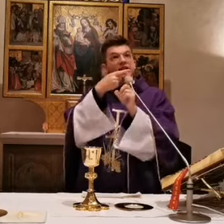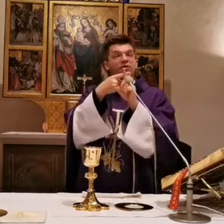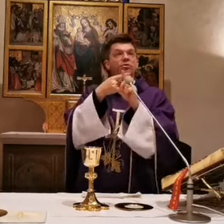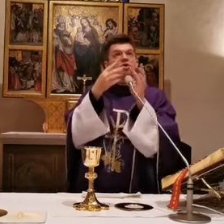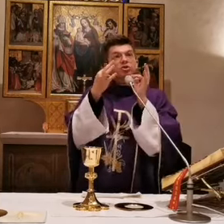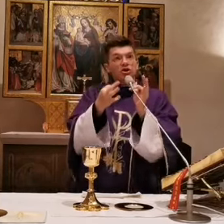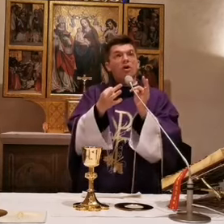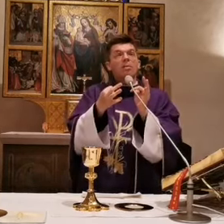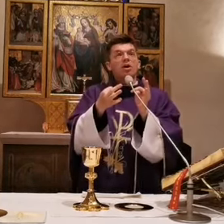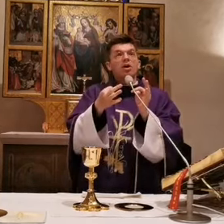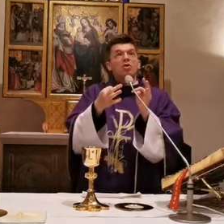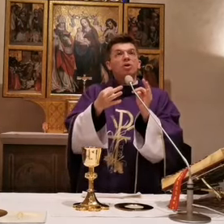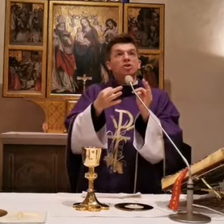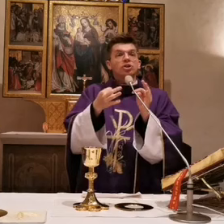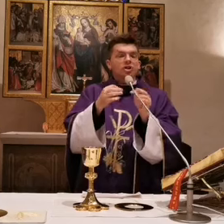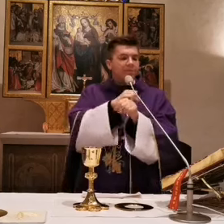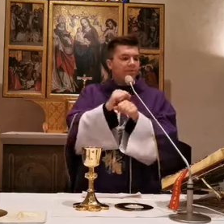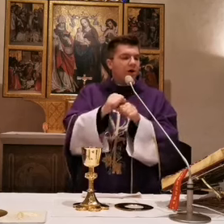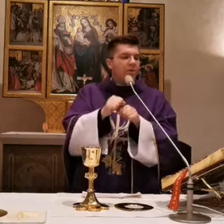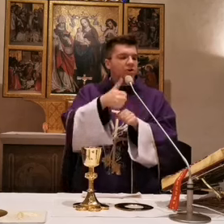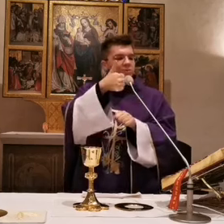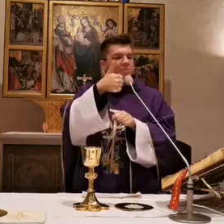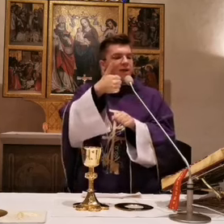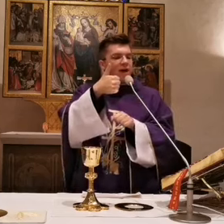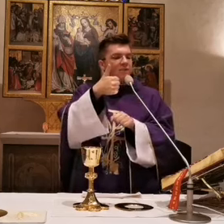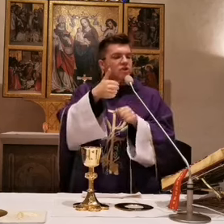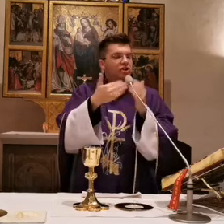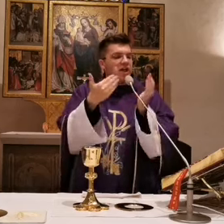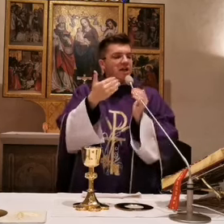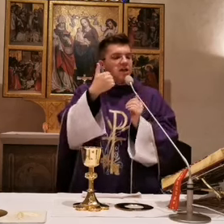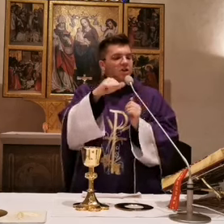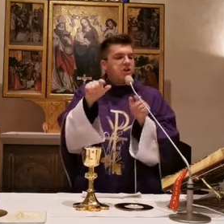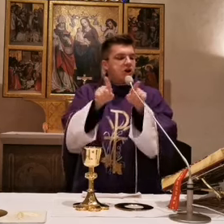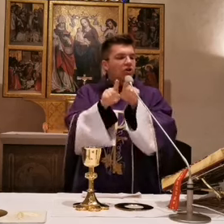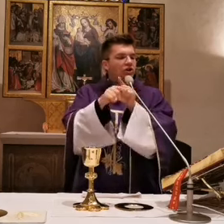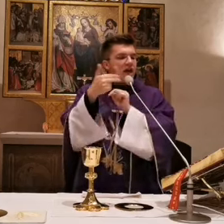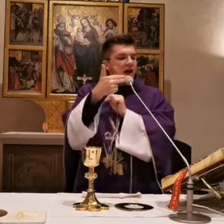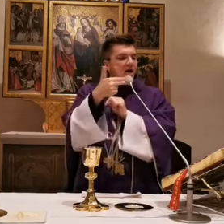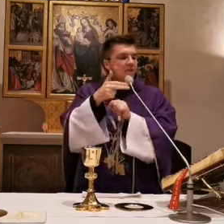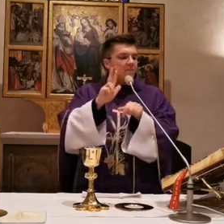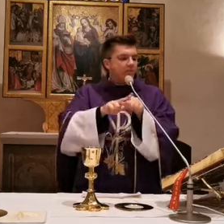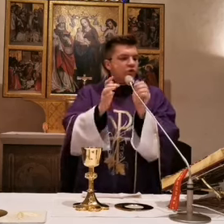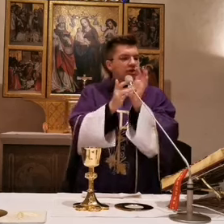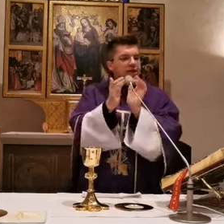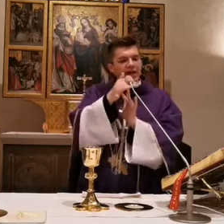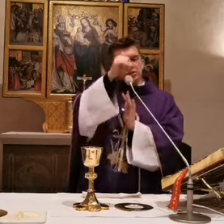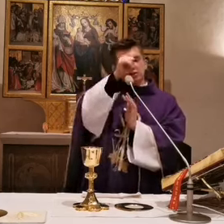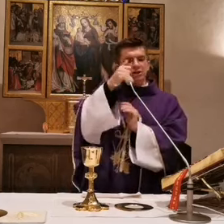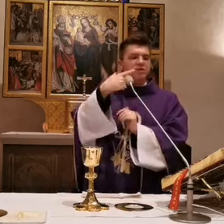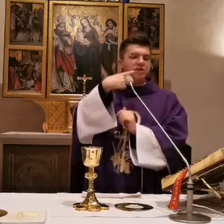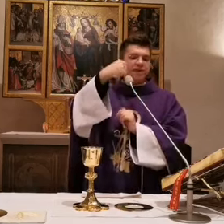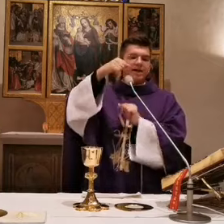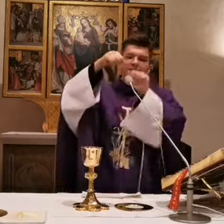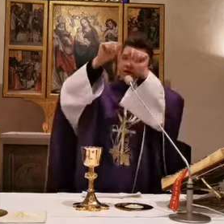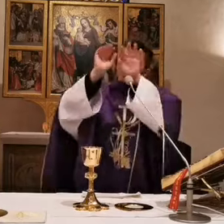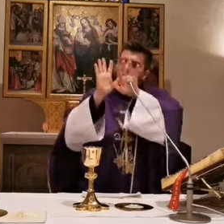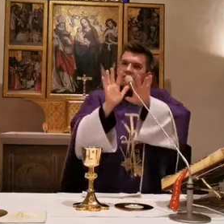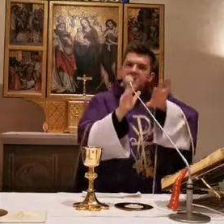zjednoczeni z całym Kościołem. Uroczyście obchodzimy pierwszy dzień tygodnia, w którym Jezus